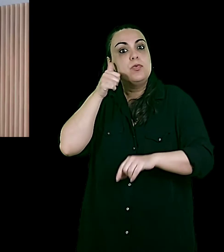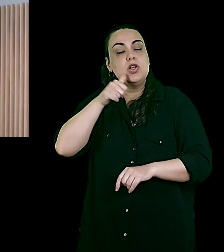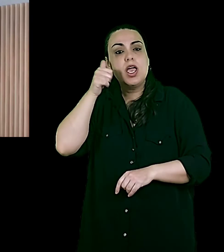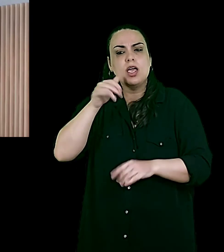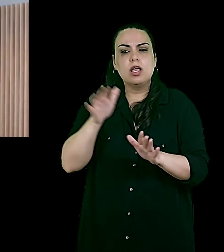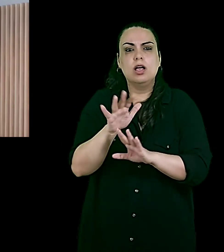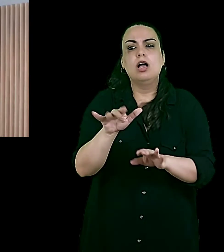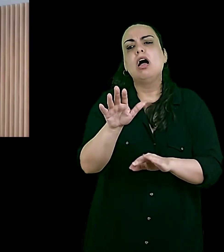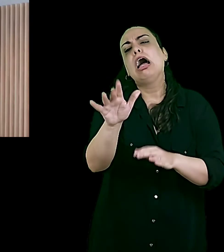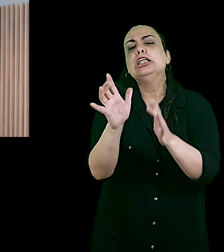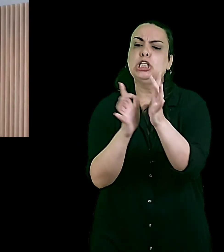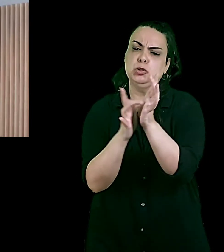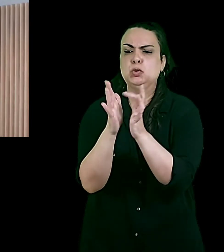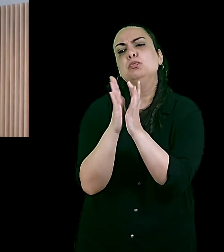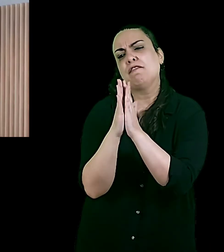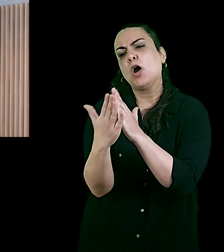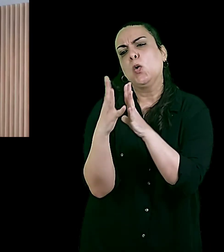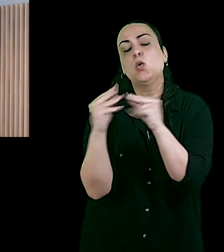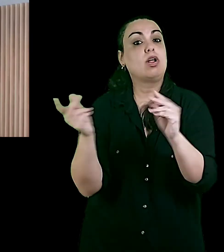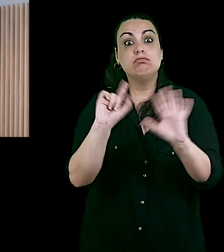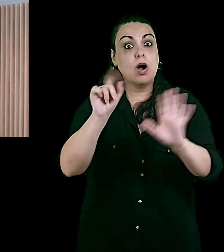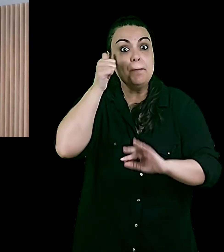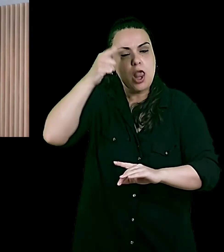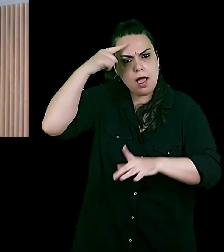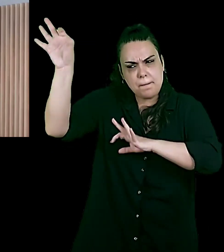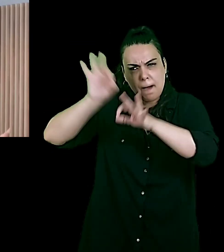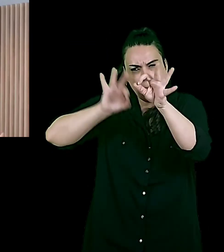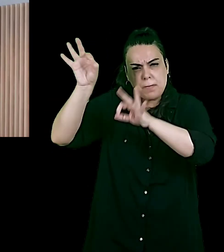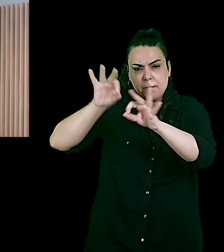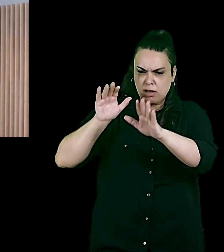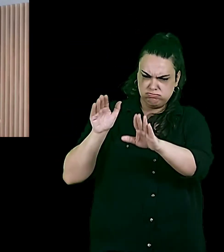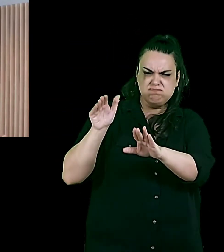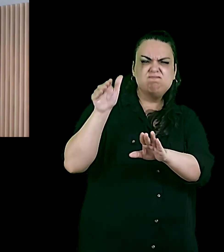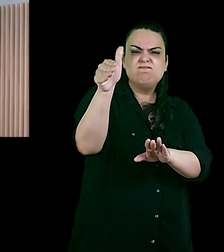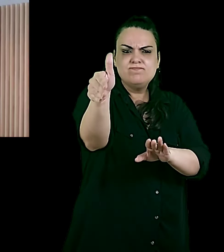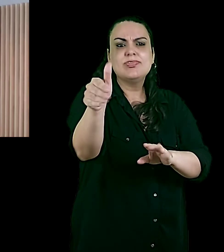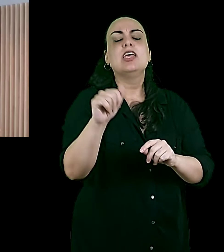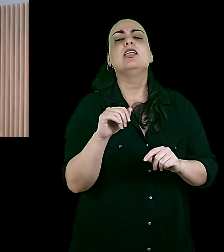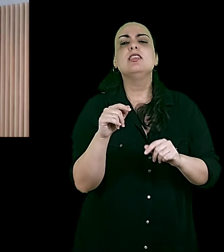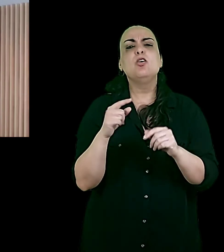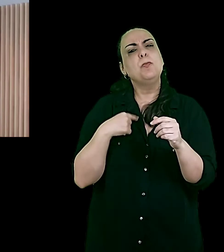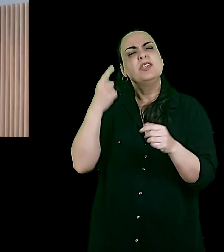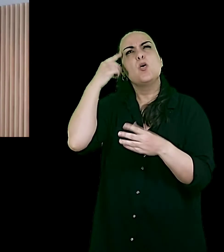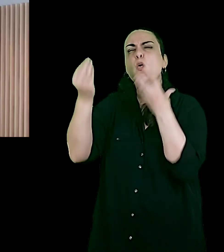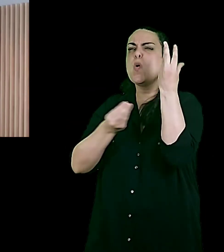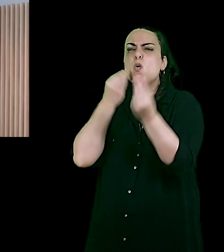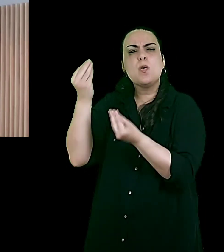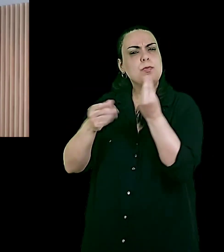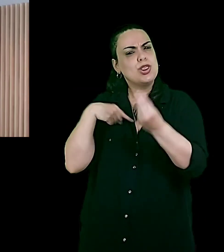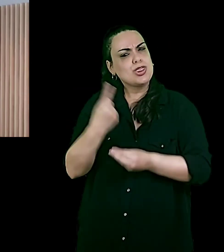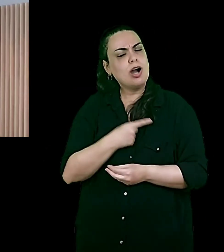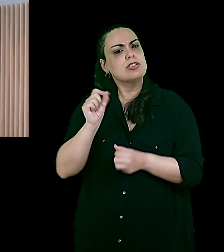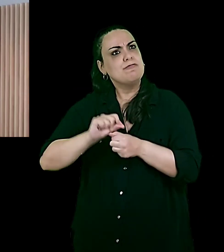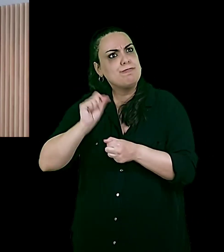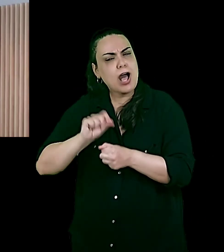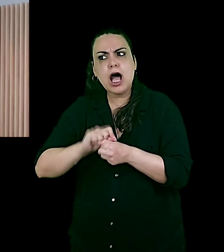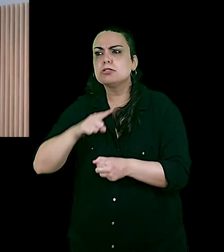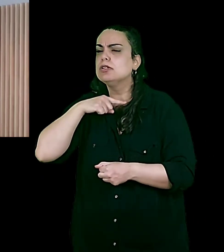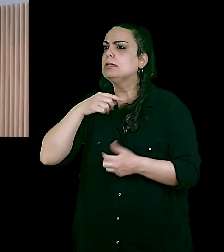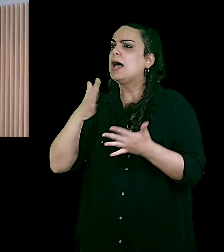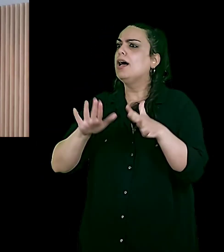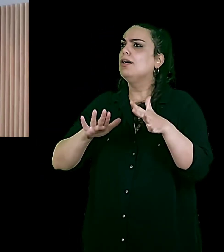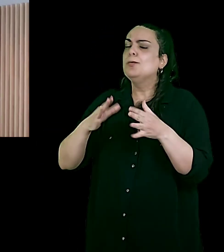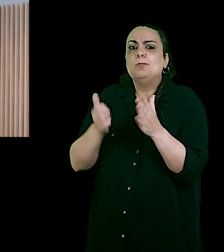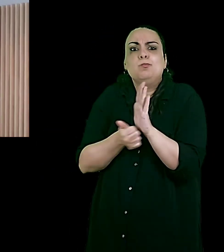roubo. Ela não disse, Jesus me cura. Ela criou um plano e foi lá. E quando eu vejo isso, eu digo, Jesus, como é que a gente faz um monte de coisa e às vezes não consegue? E ela